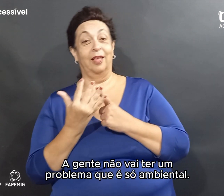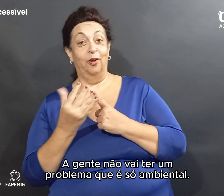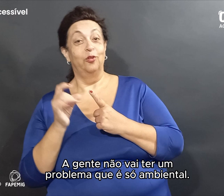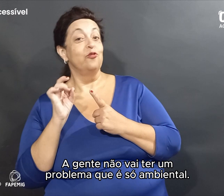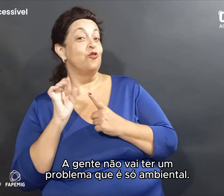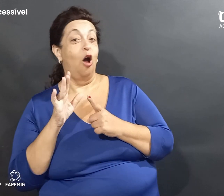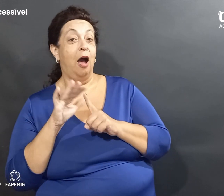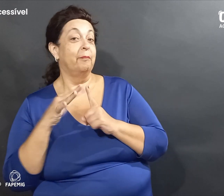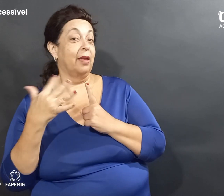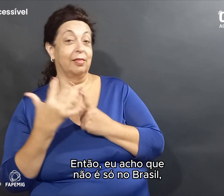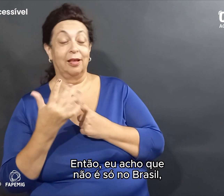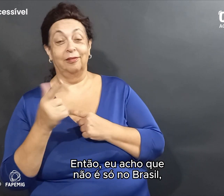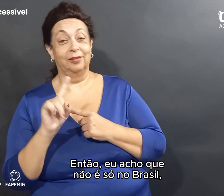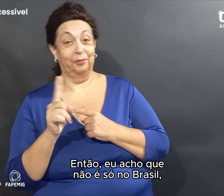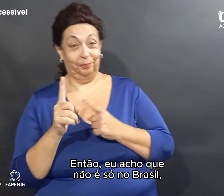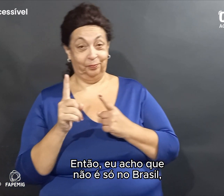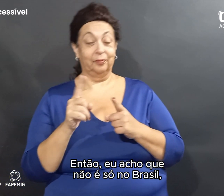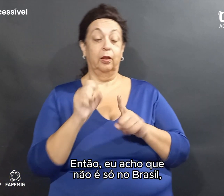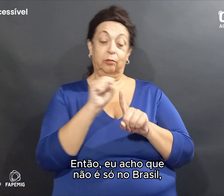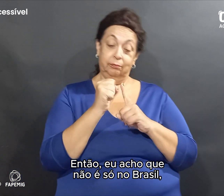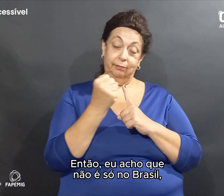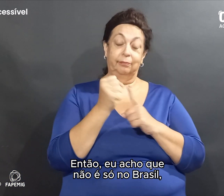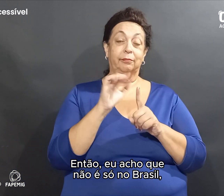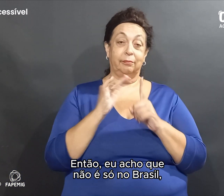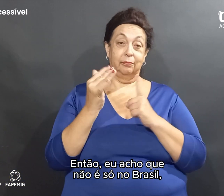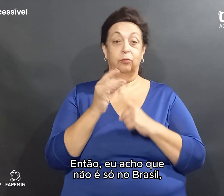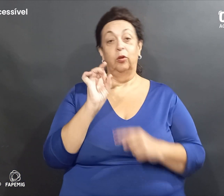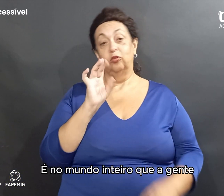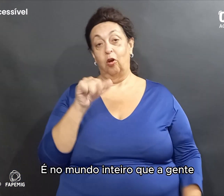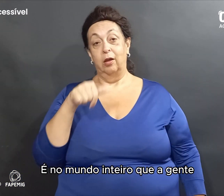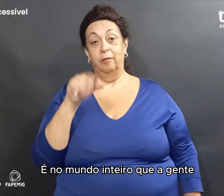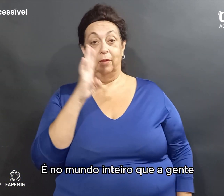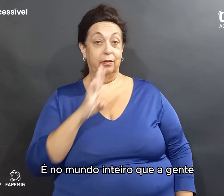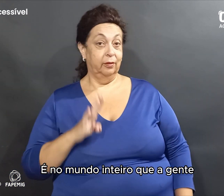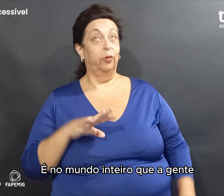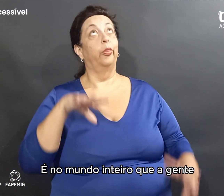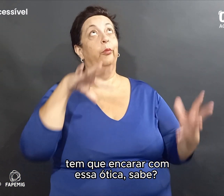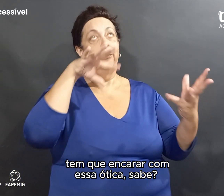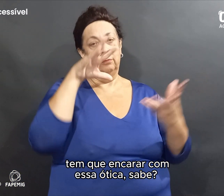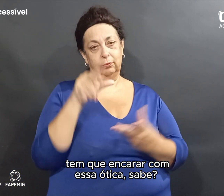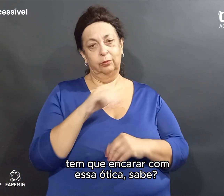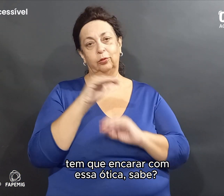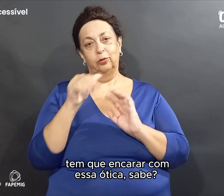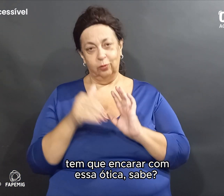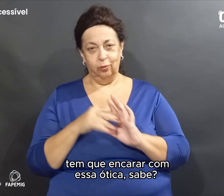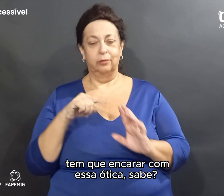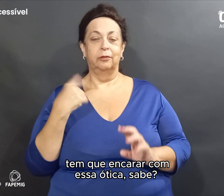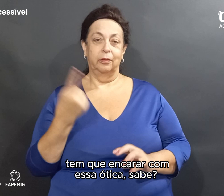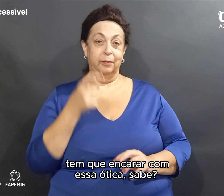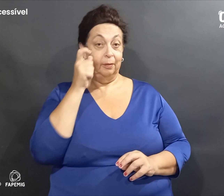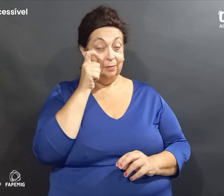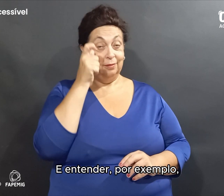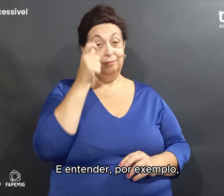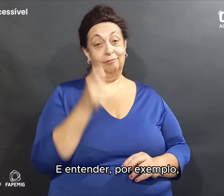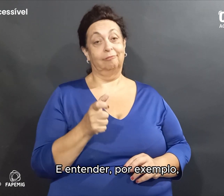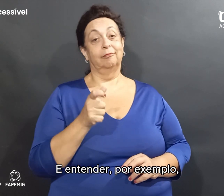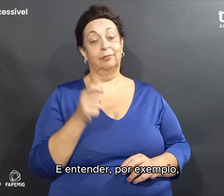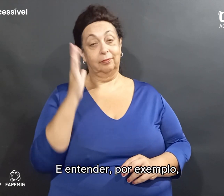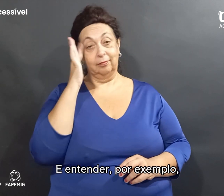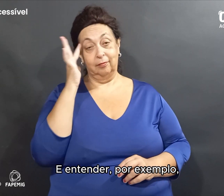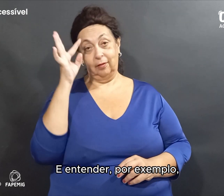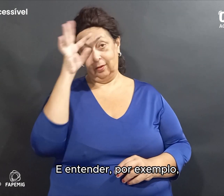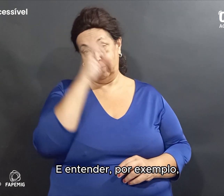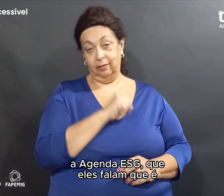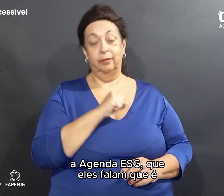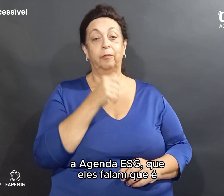que é só ambiental. Então, eu acho que não é só no Brasil, é no mundo inteiro que a gente tem que encarar com essa ótica, sabe? E entender que,